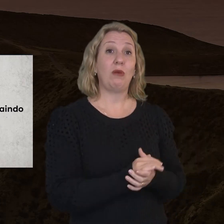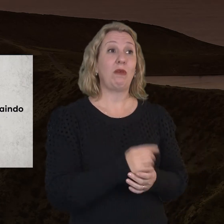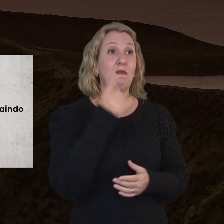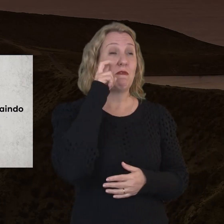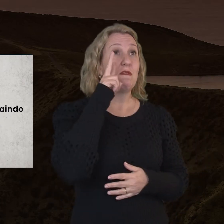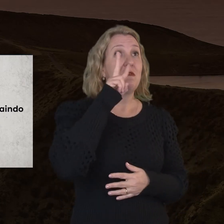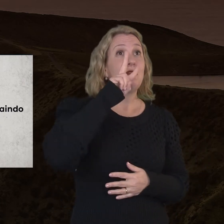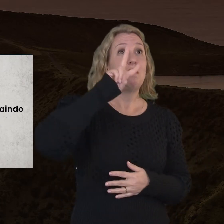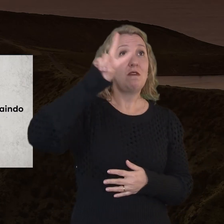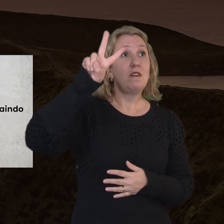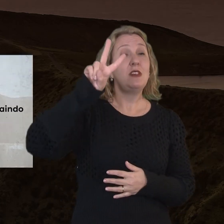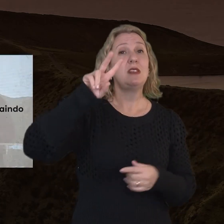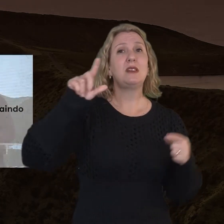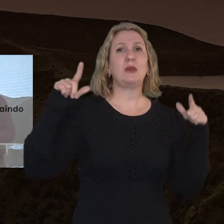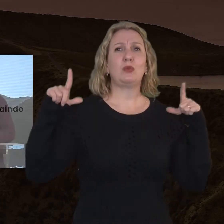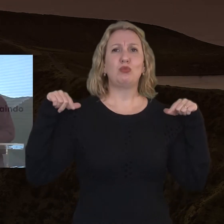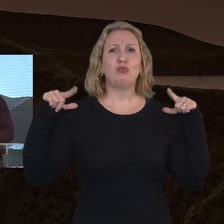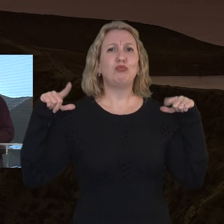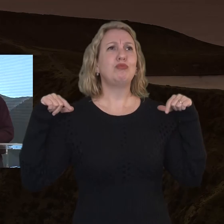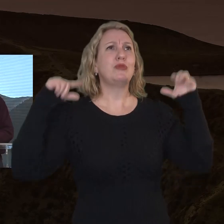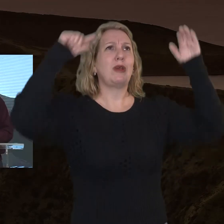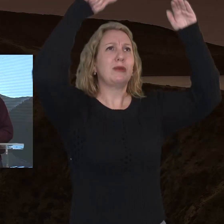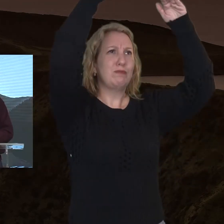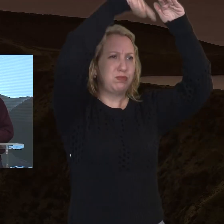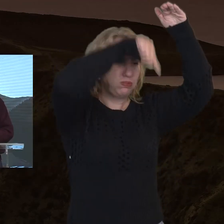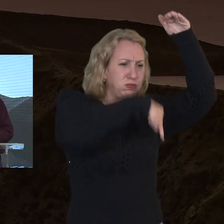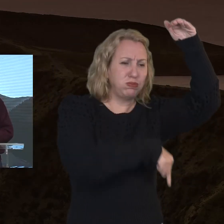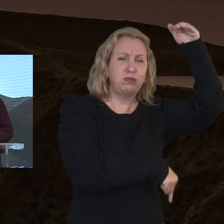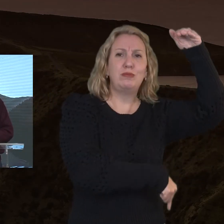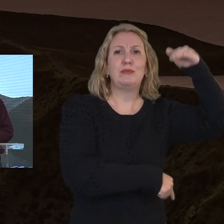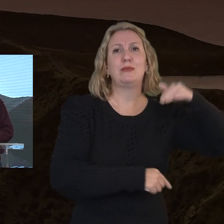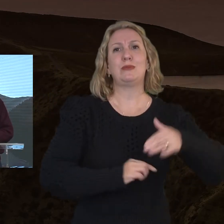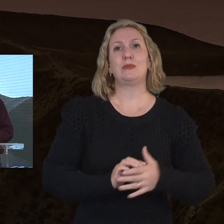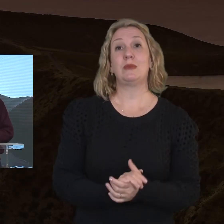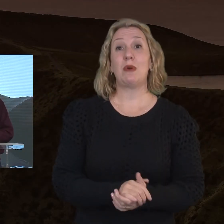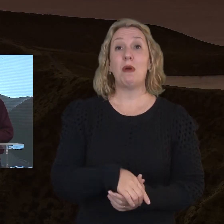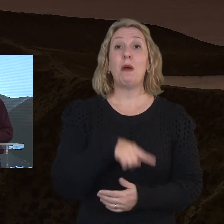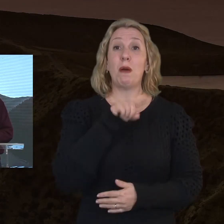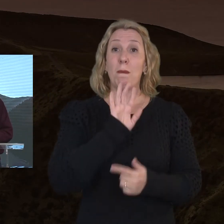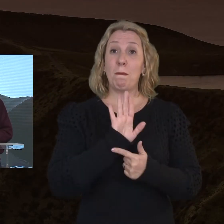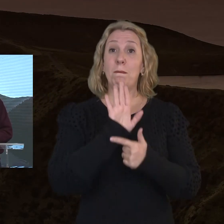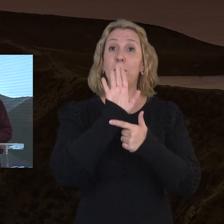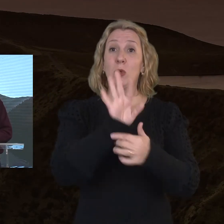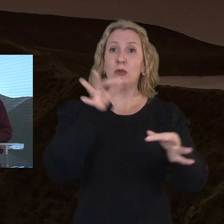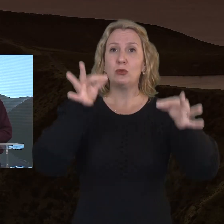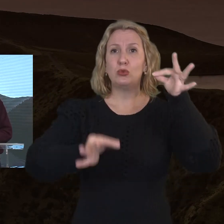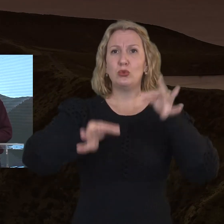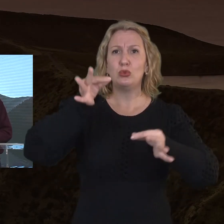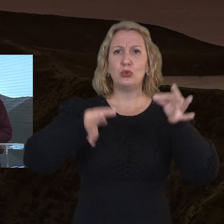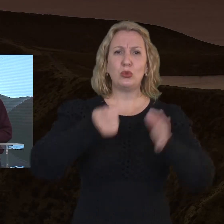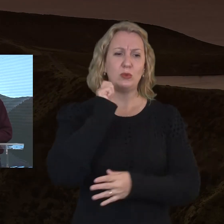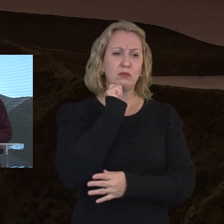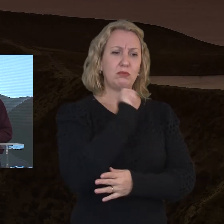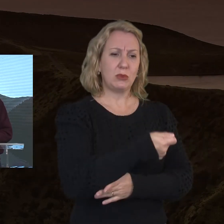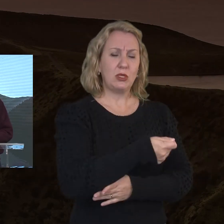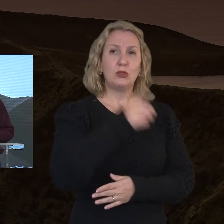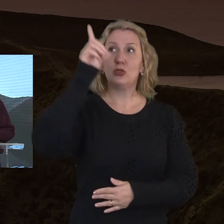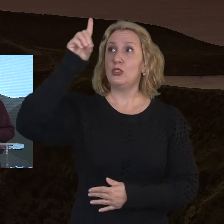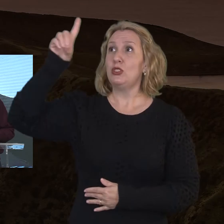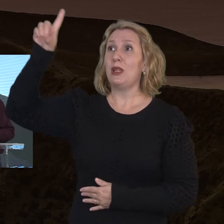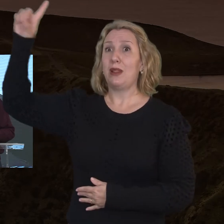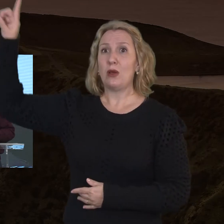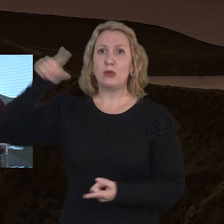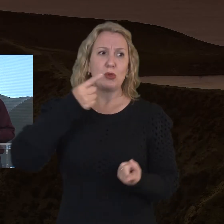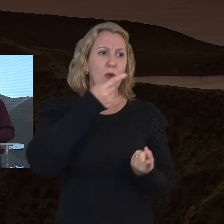caindo do céu como um relâmpago aqui mostra o juizo de deus sobre satanás joão